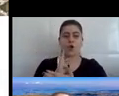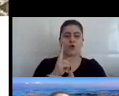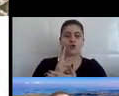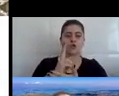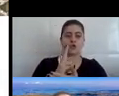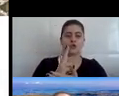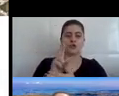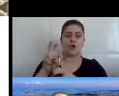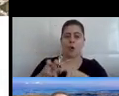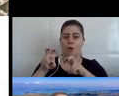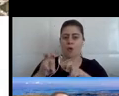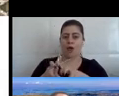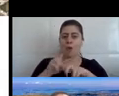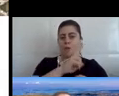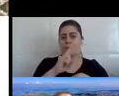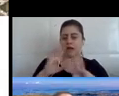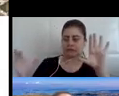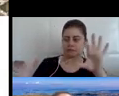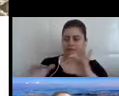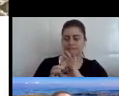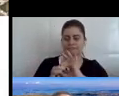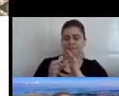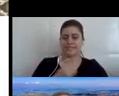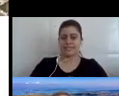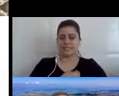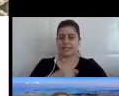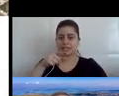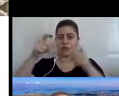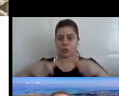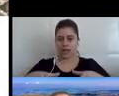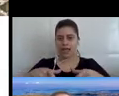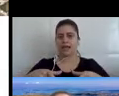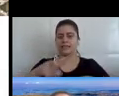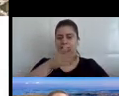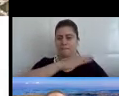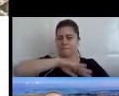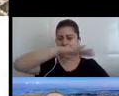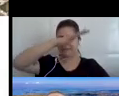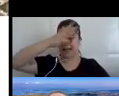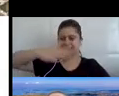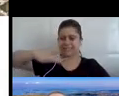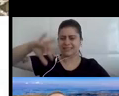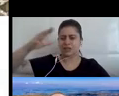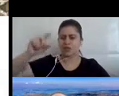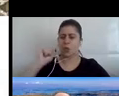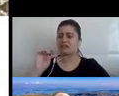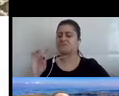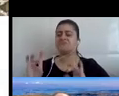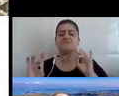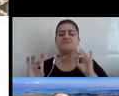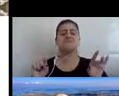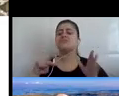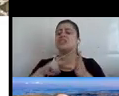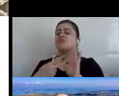a existência do urbano e do rural nesse território, nessa paisagem, o que, que é cada um, mas esses dois